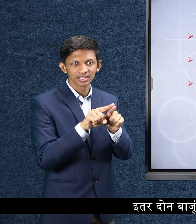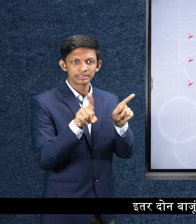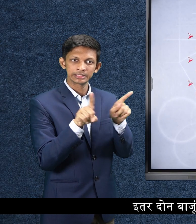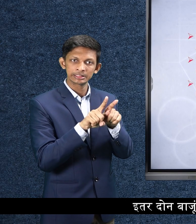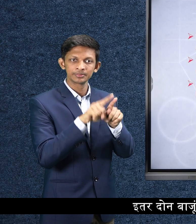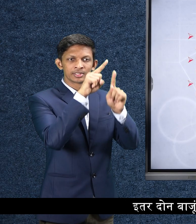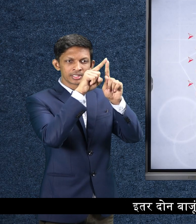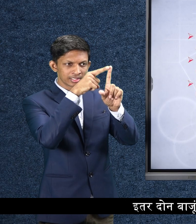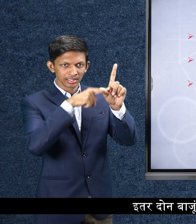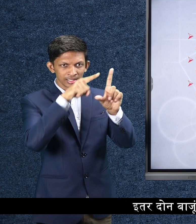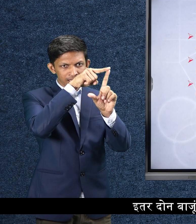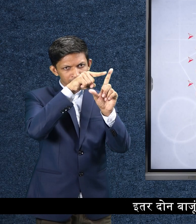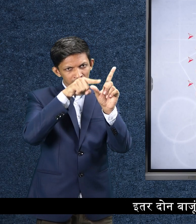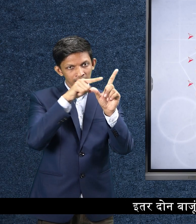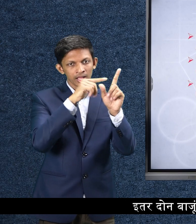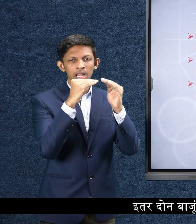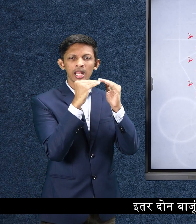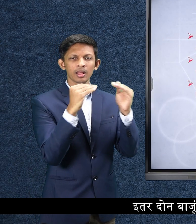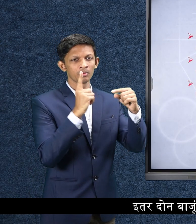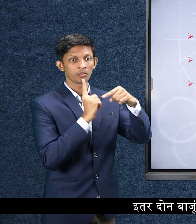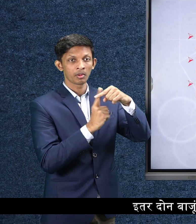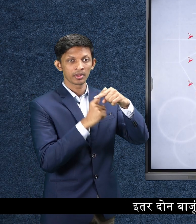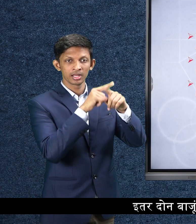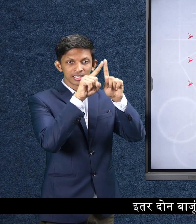इतर दोन बाजूंच्या चौरसांच्या बेरीज